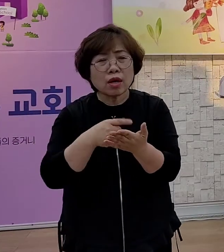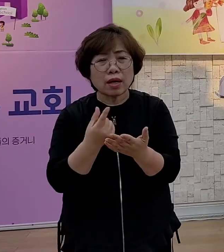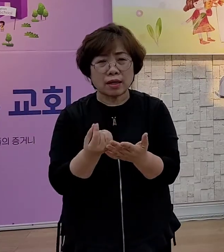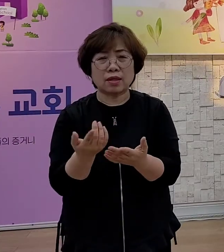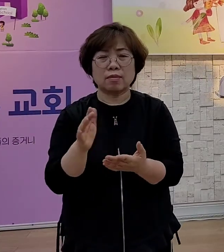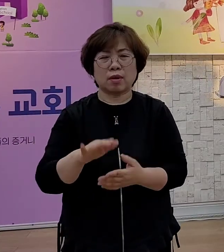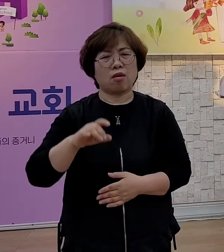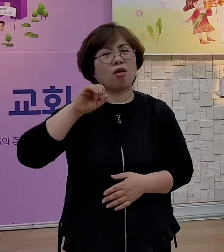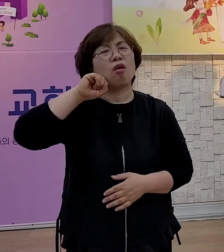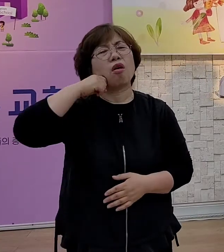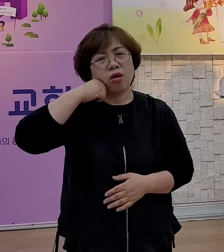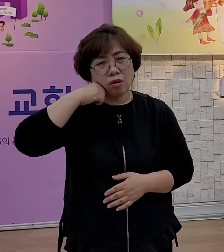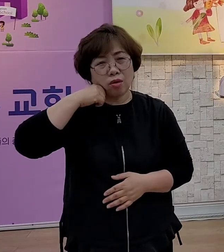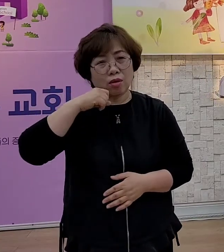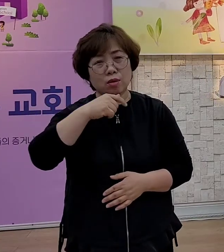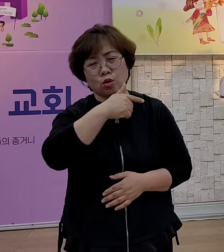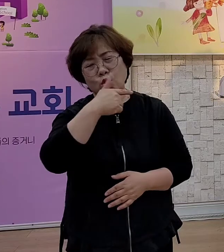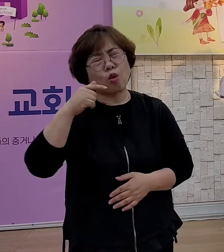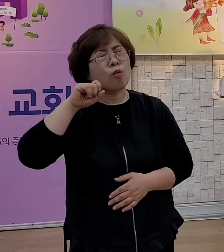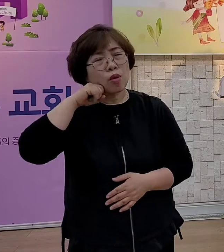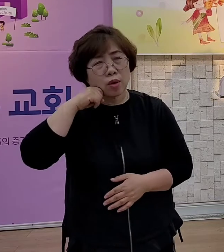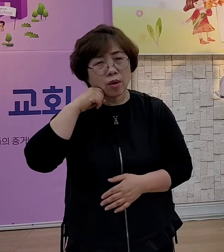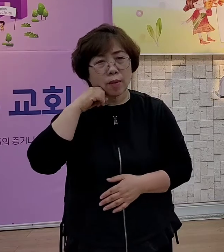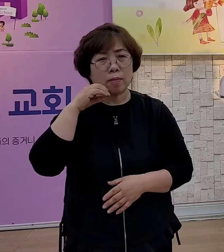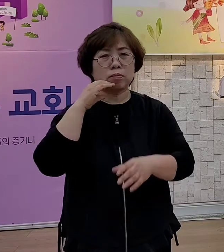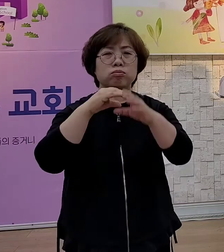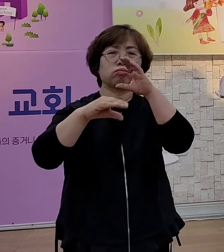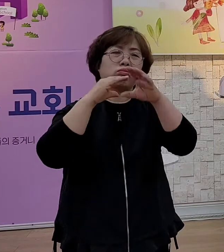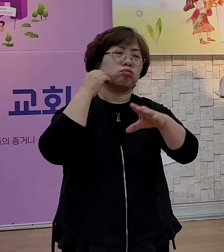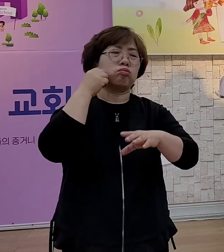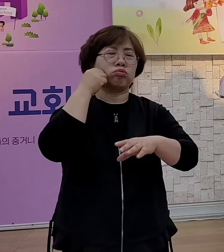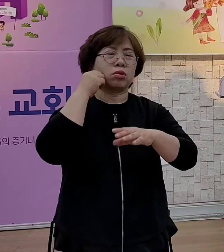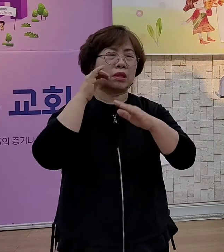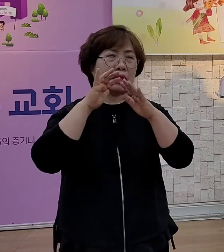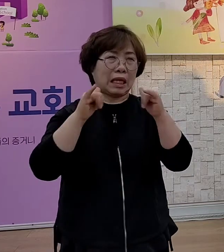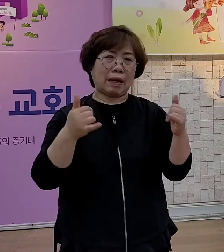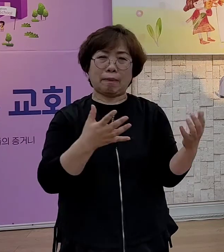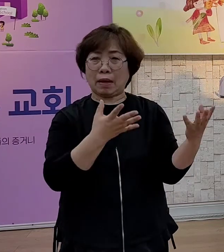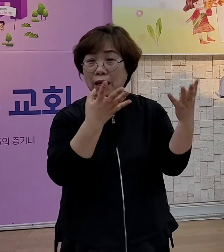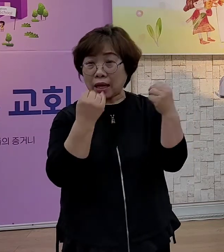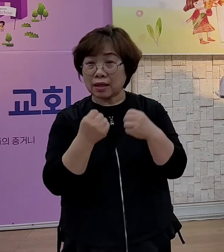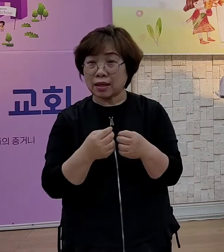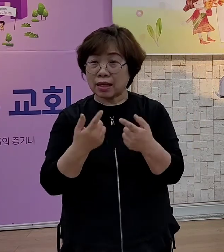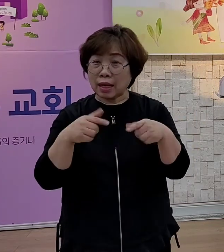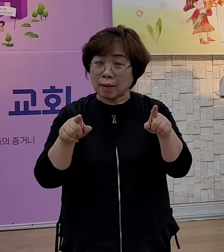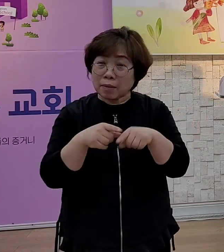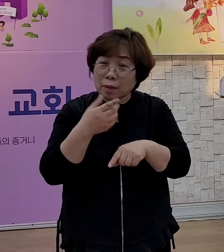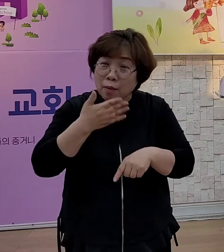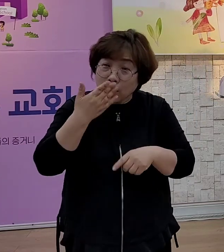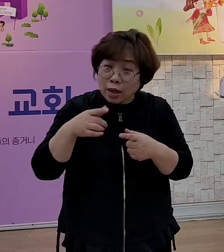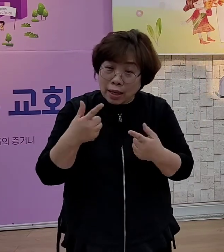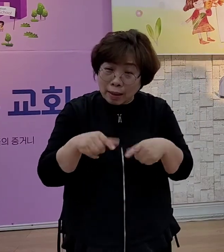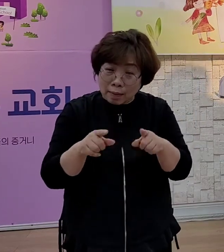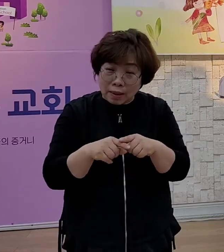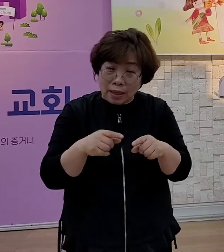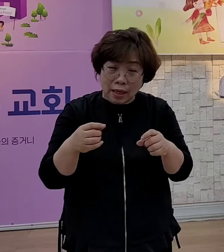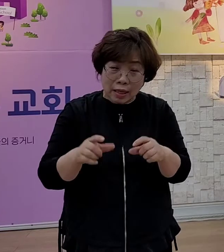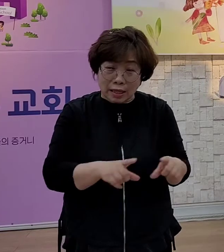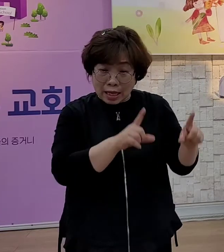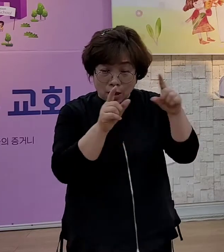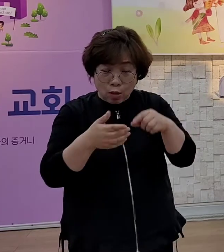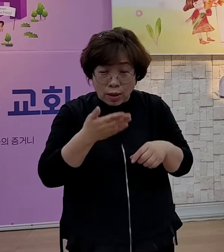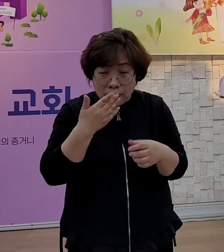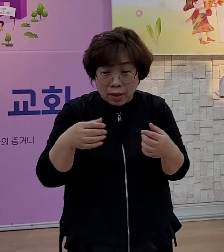게 아니라 이렇게 말이 안 통한다니까요. 같이 살고 같이 먹고 같이 말을